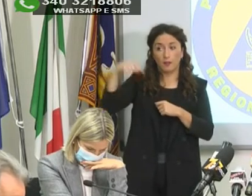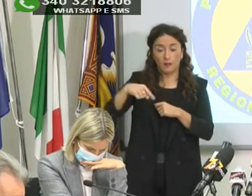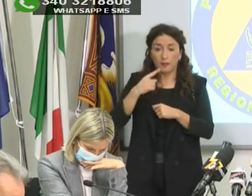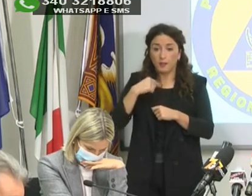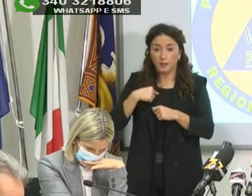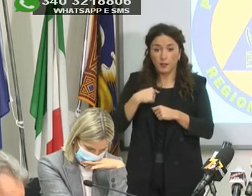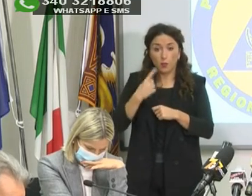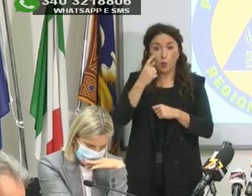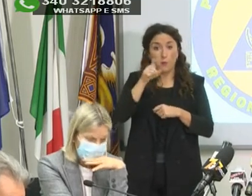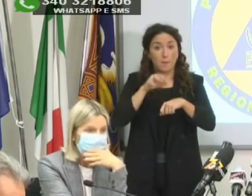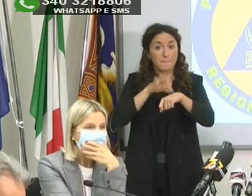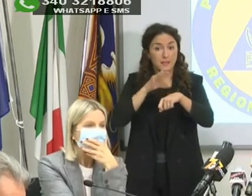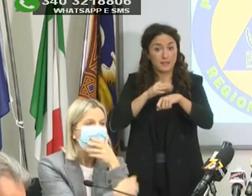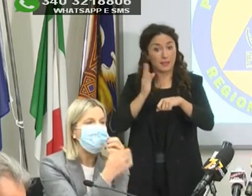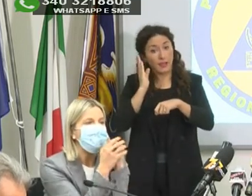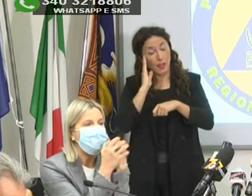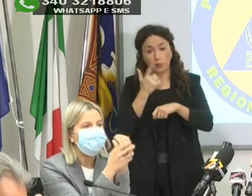dire che c'è un paziente che non trova un letto.